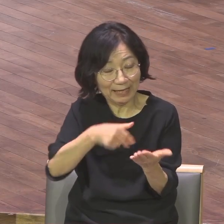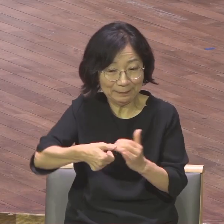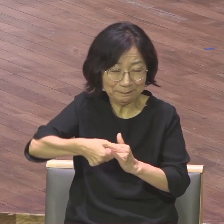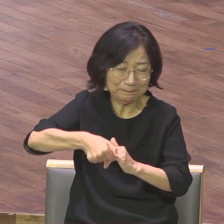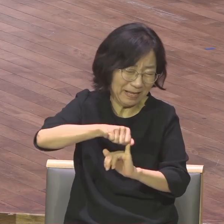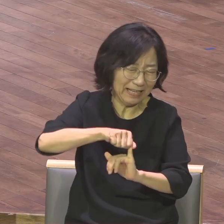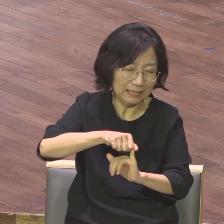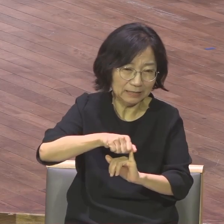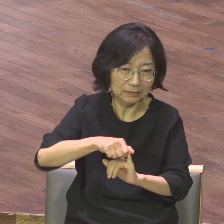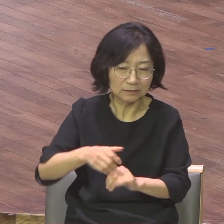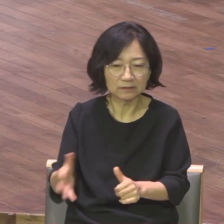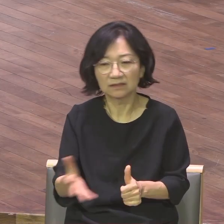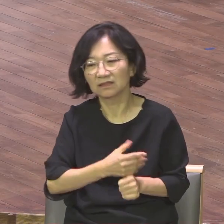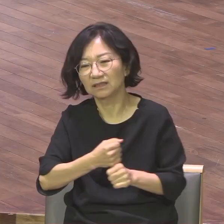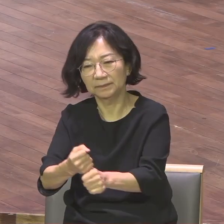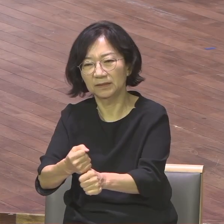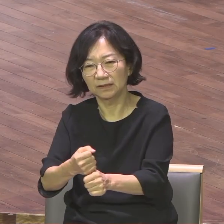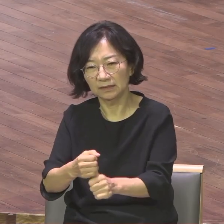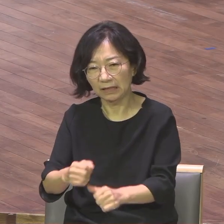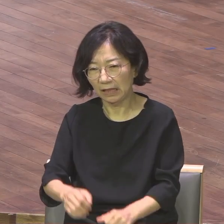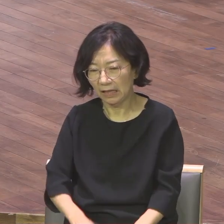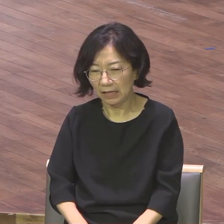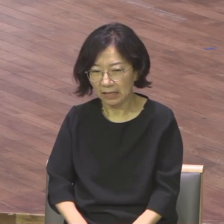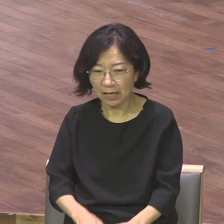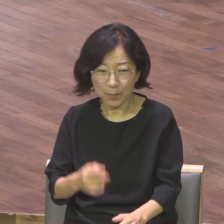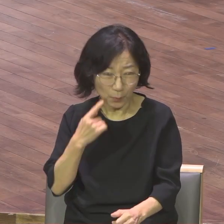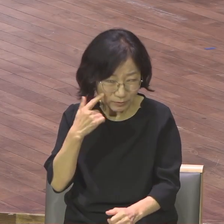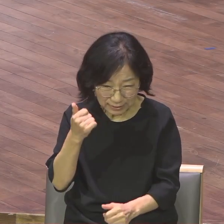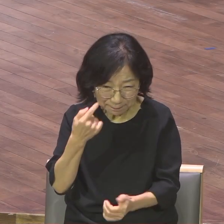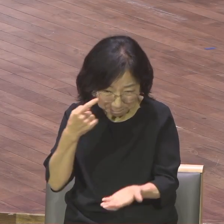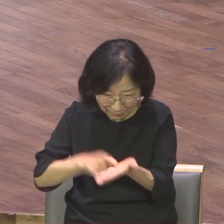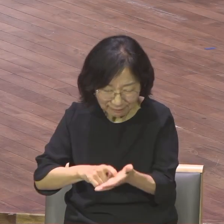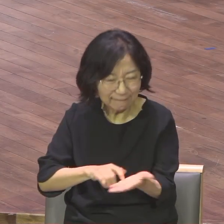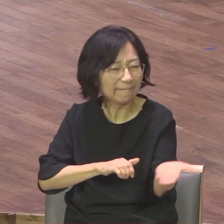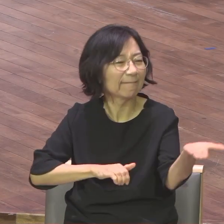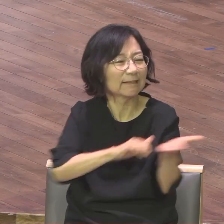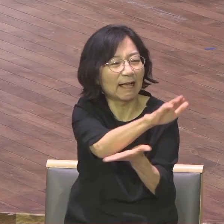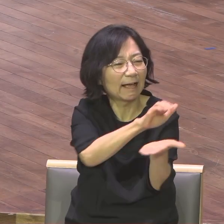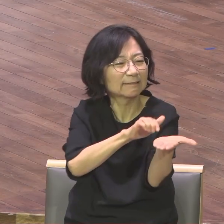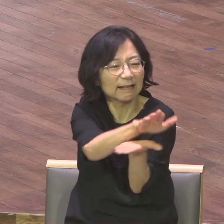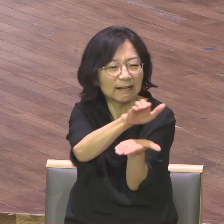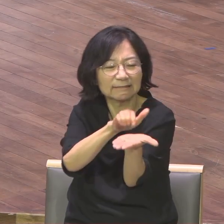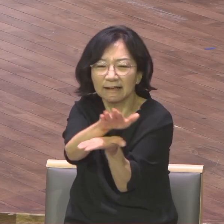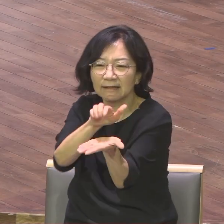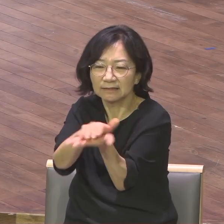공산주의자, 사회주의가 다 그래. 다 쫓아내. 목사들, 선교사 다 쫓아내.